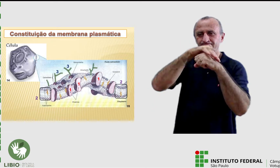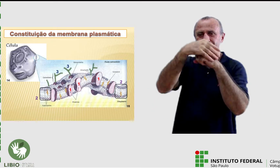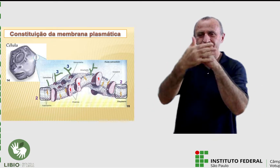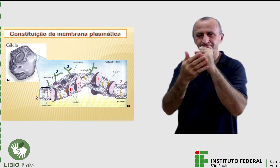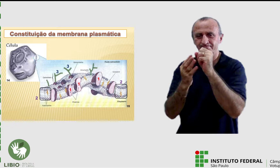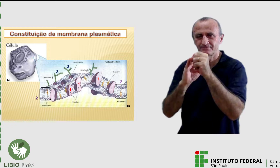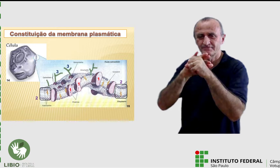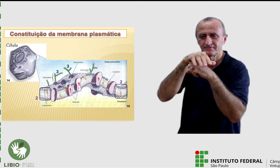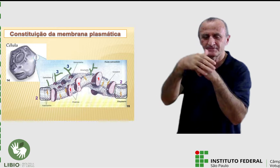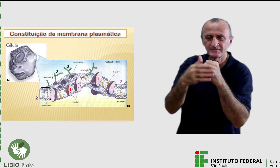os